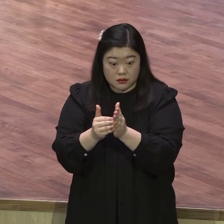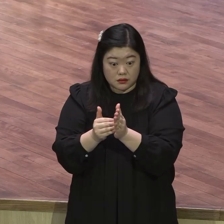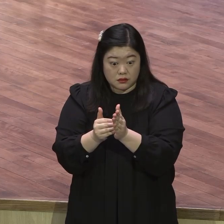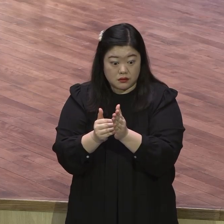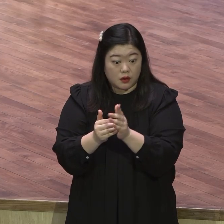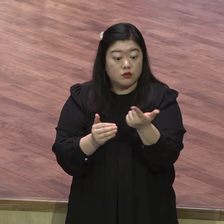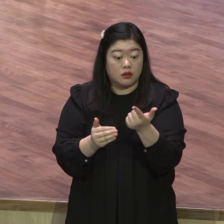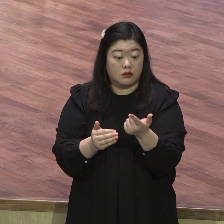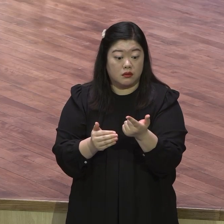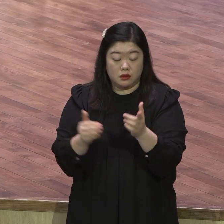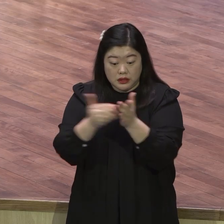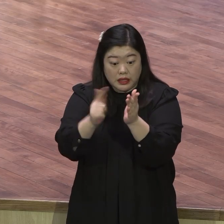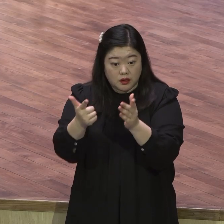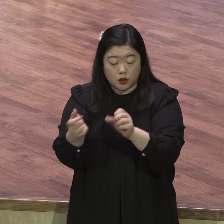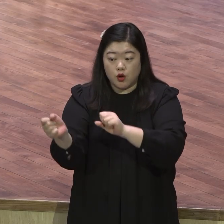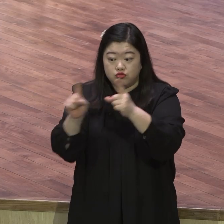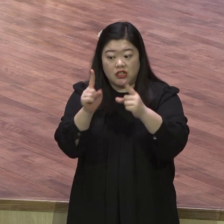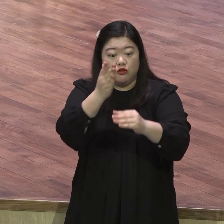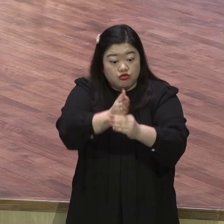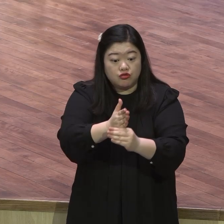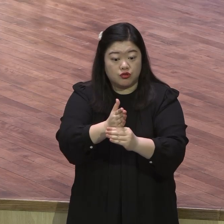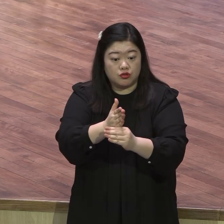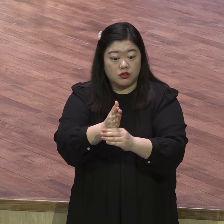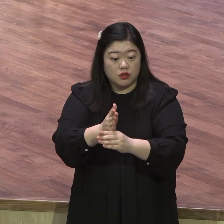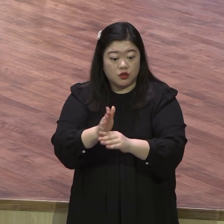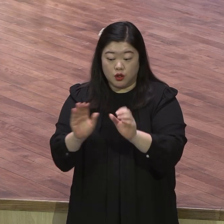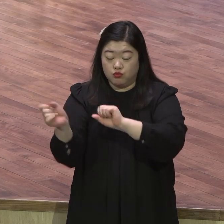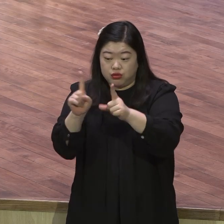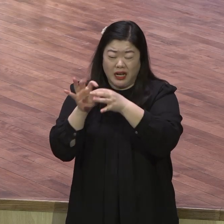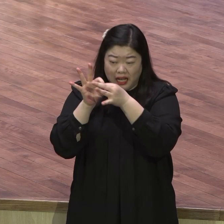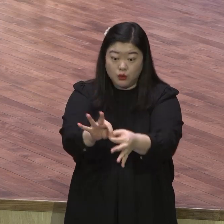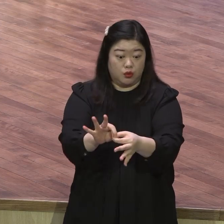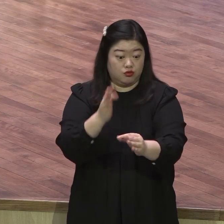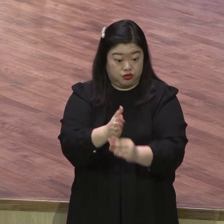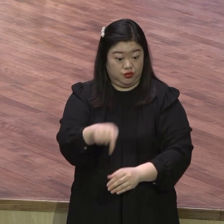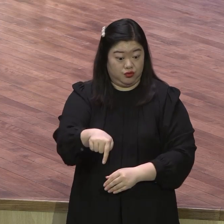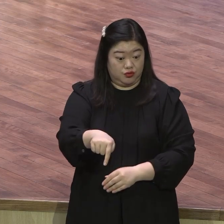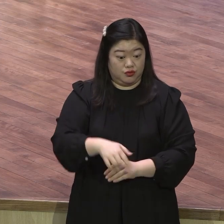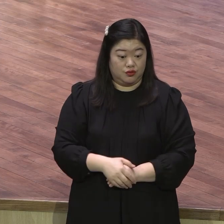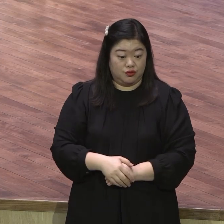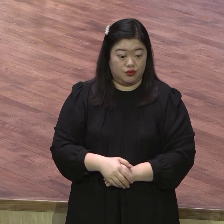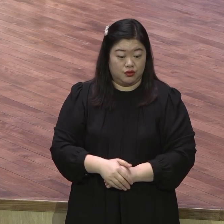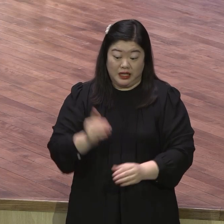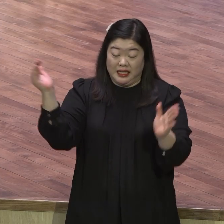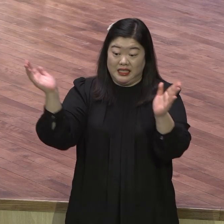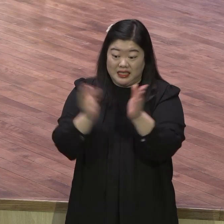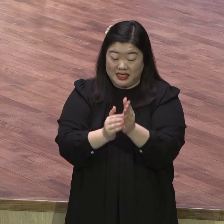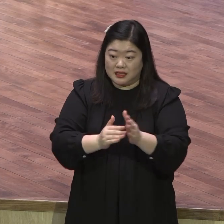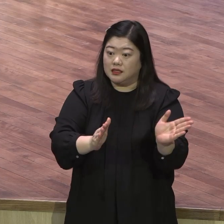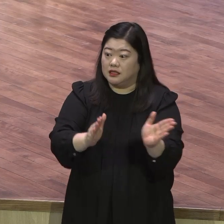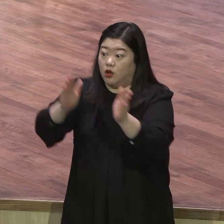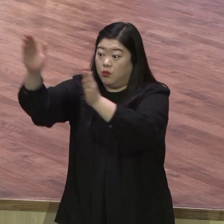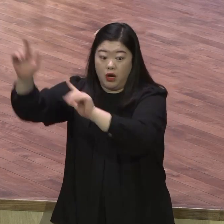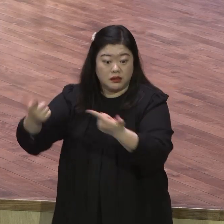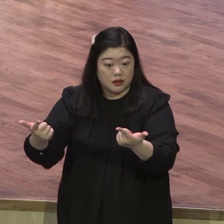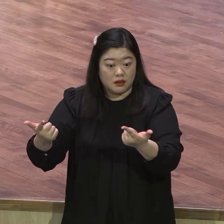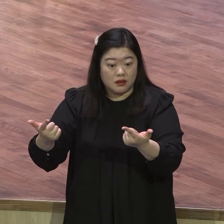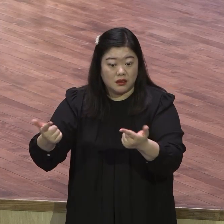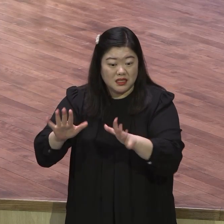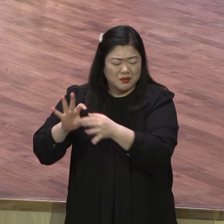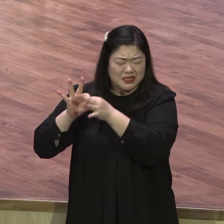그 예수를 우리가 왜 믿어요? 그 부활하신 예수가 바울에게 나타나신 그 예수가